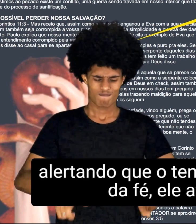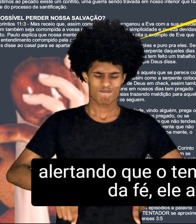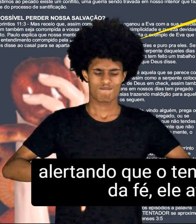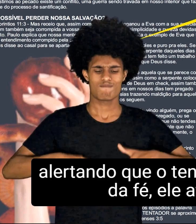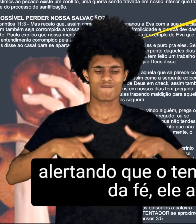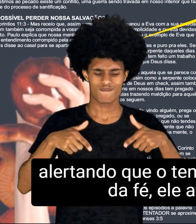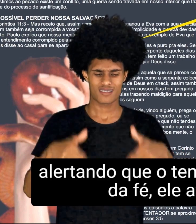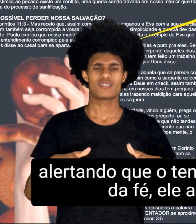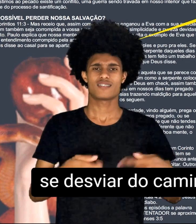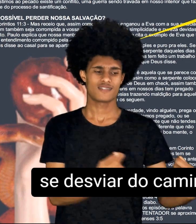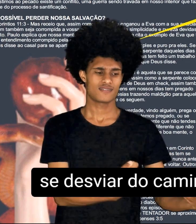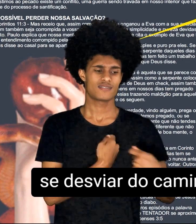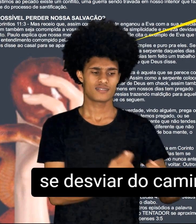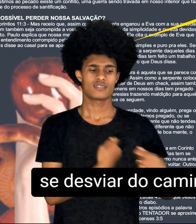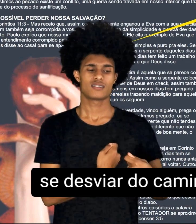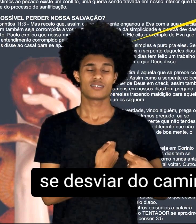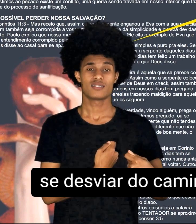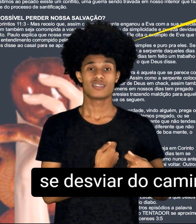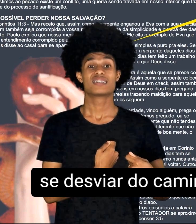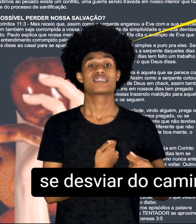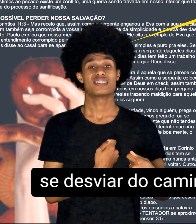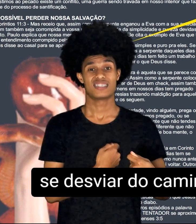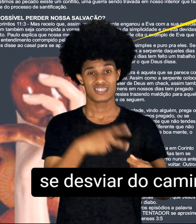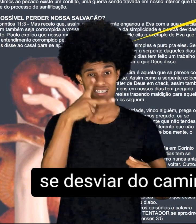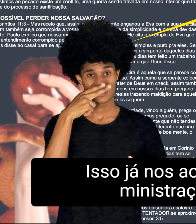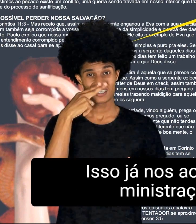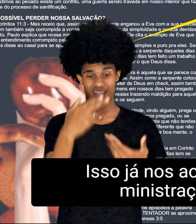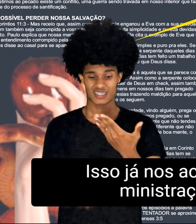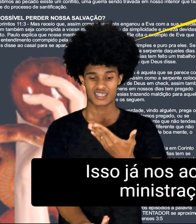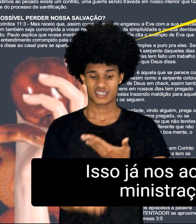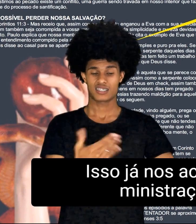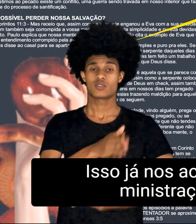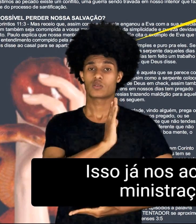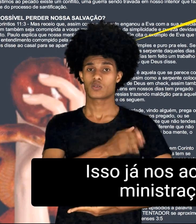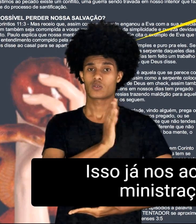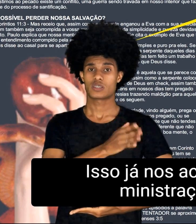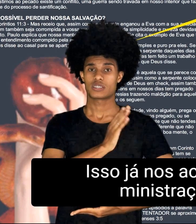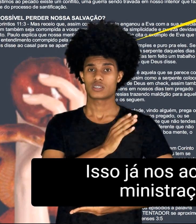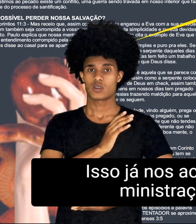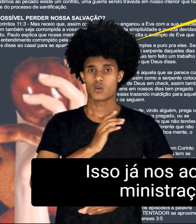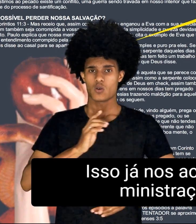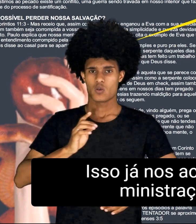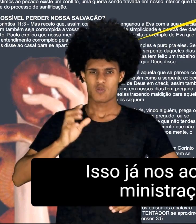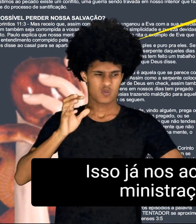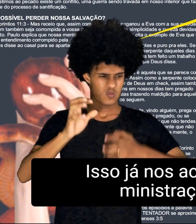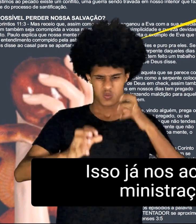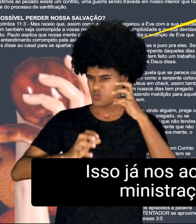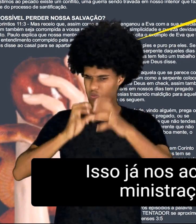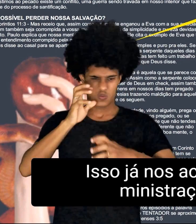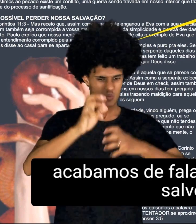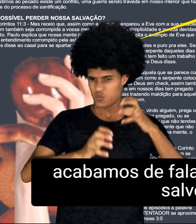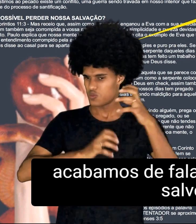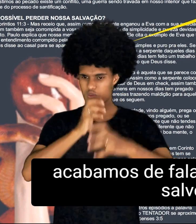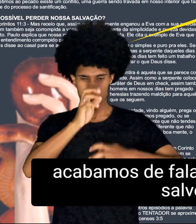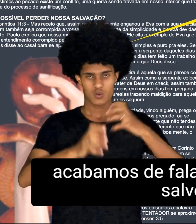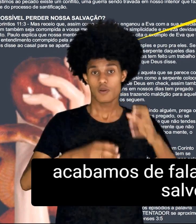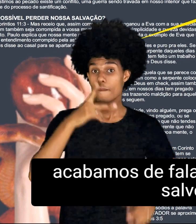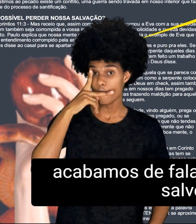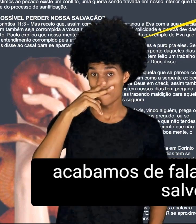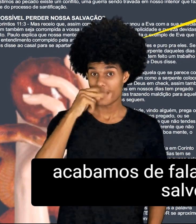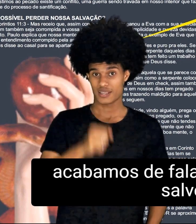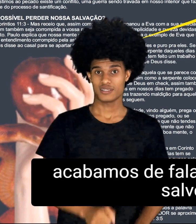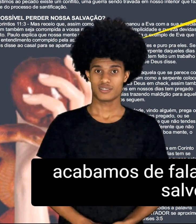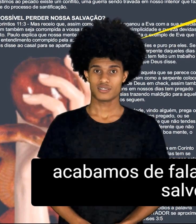Ele afirma que é possível se desviar do caminho da salvação por engano. Isso já nos acende um alerta para as ministrações da supergraça. Acabamos de falar sobre